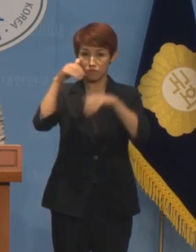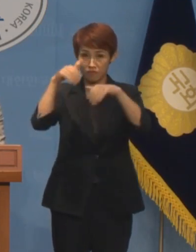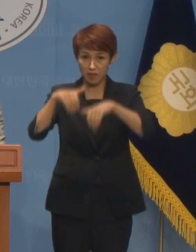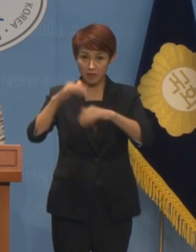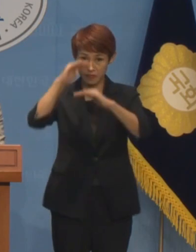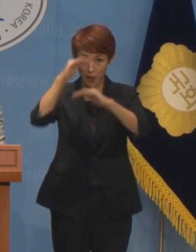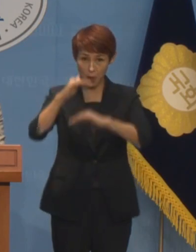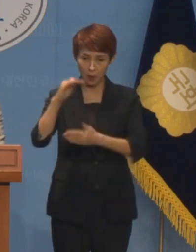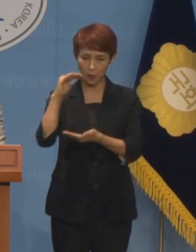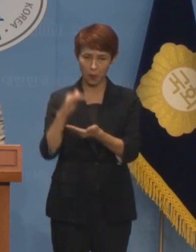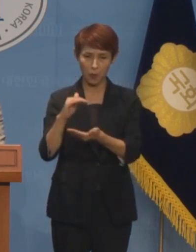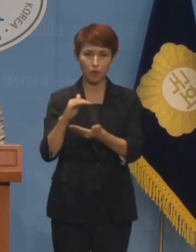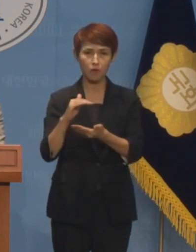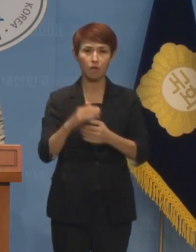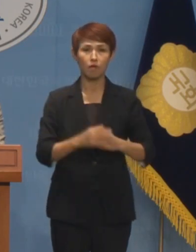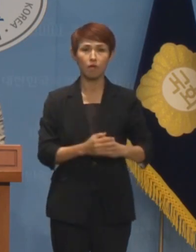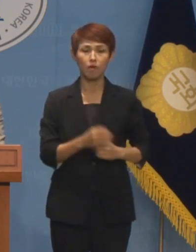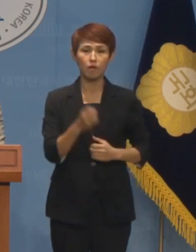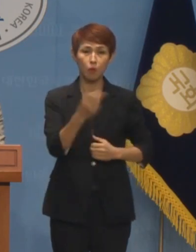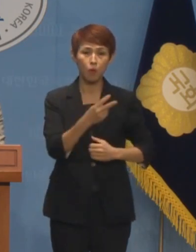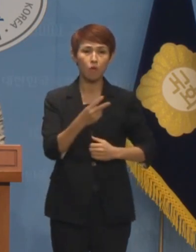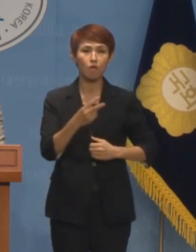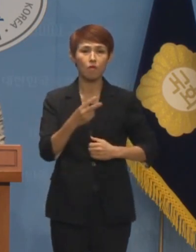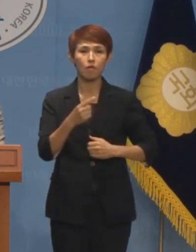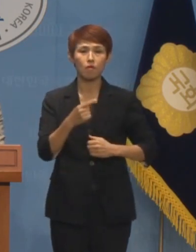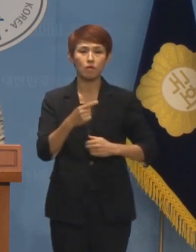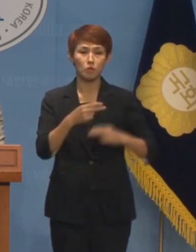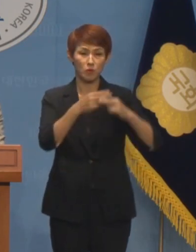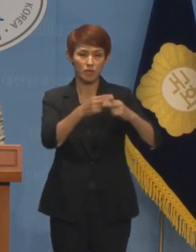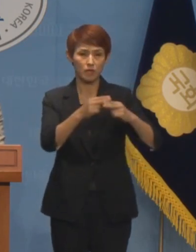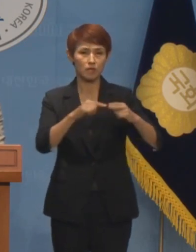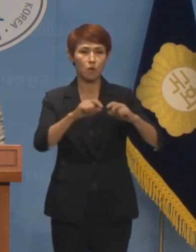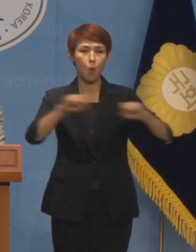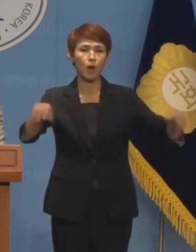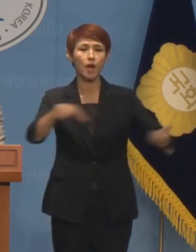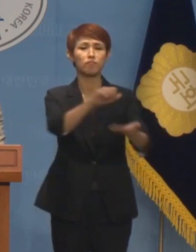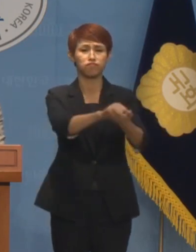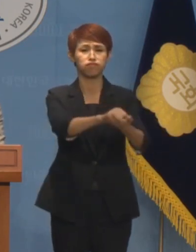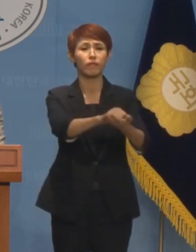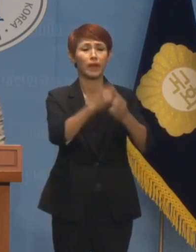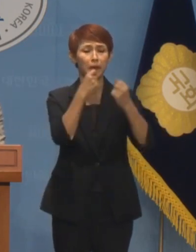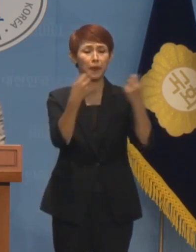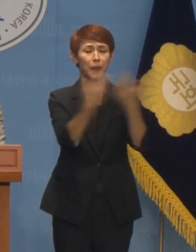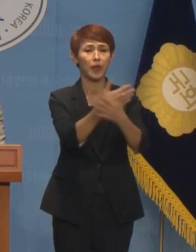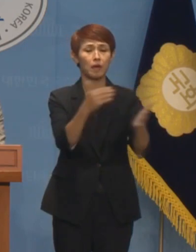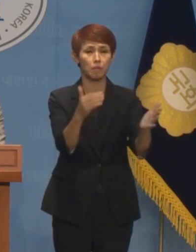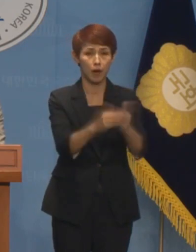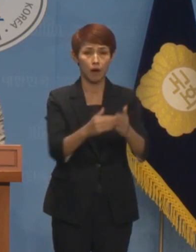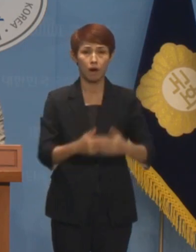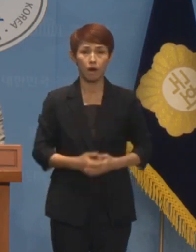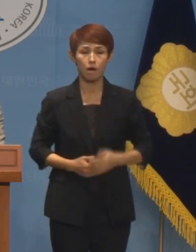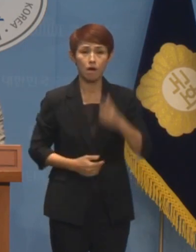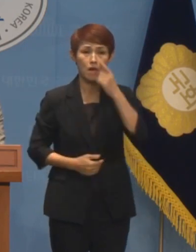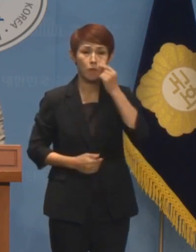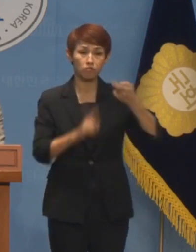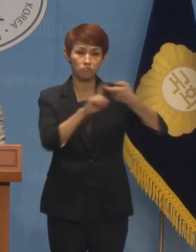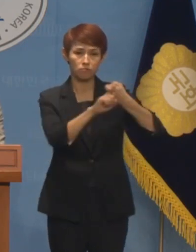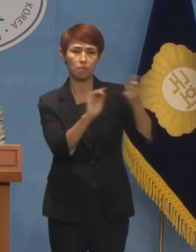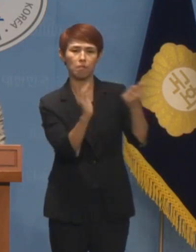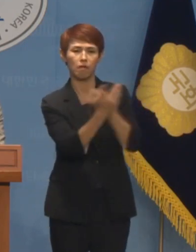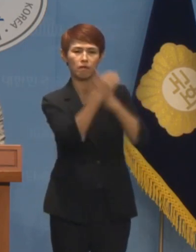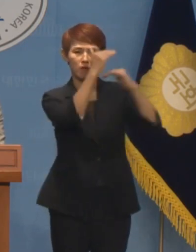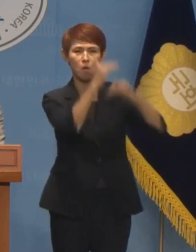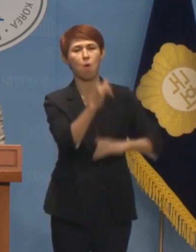집권으로 분칠하고 친일파를 옹호하는 주장까지 포함됐다고 합니다. 교과서의 필진 중 한